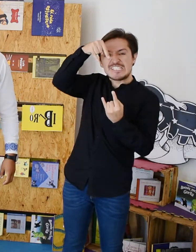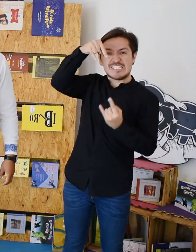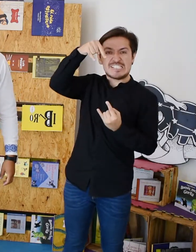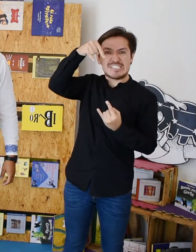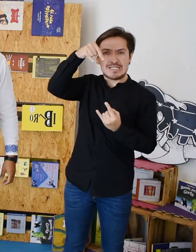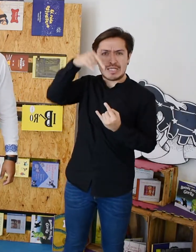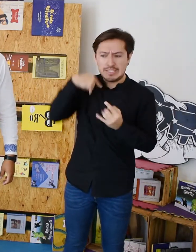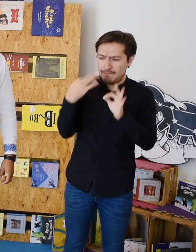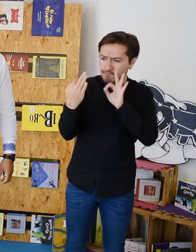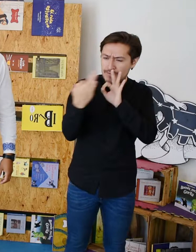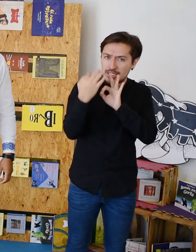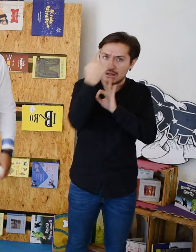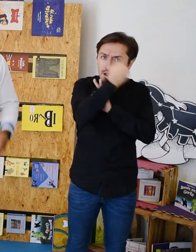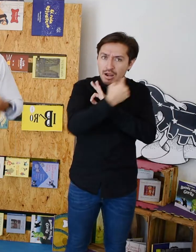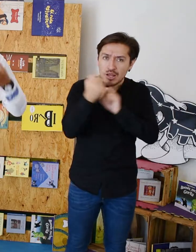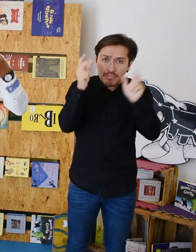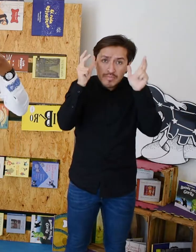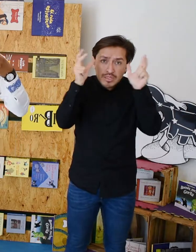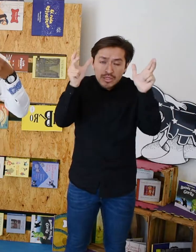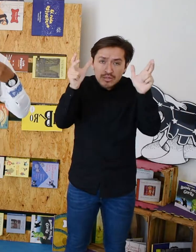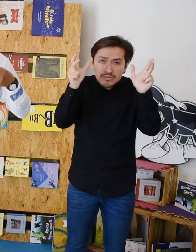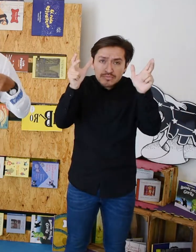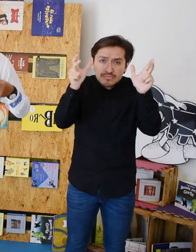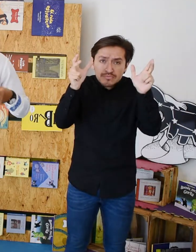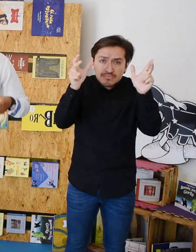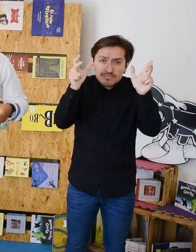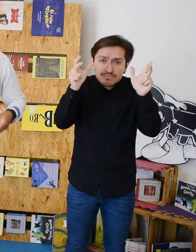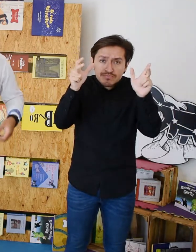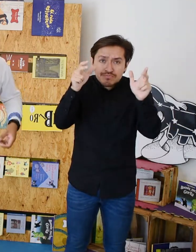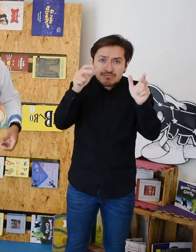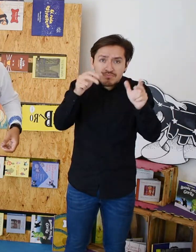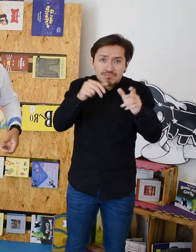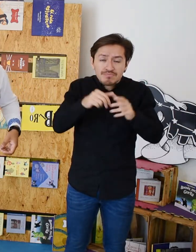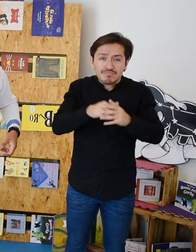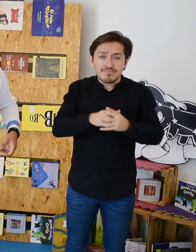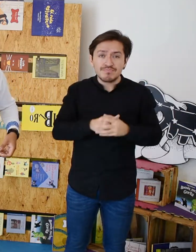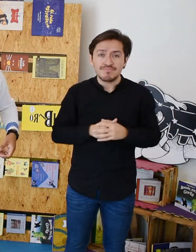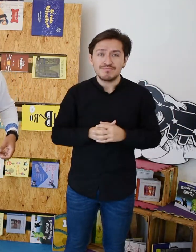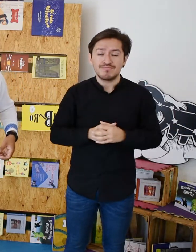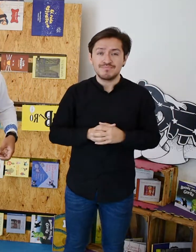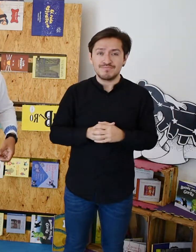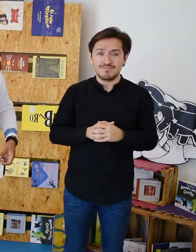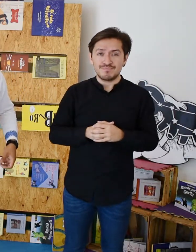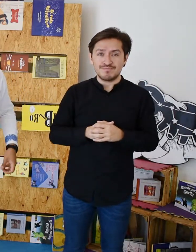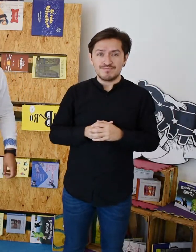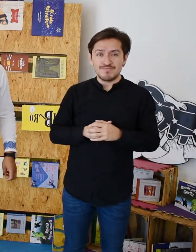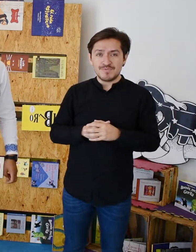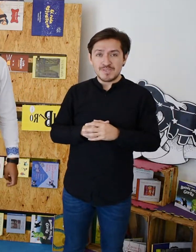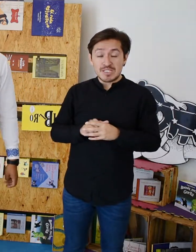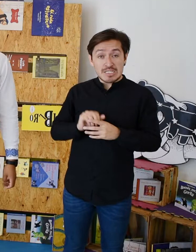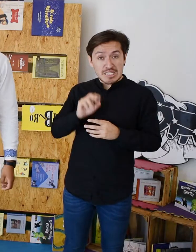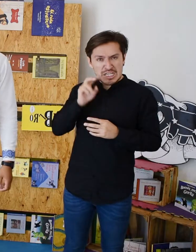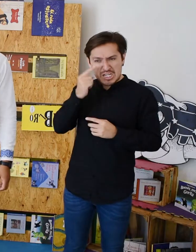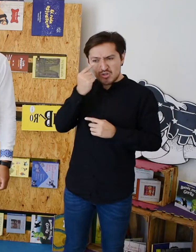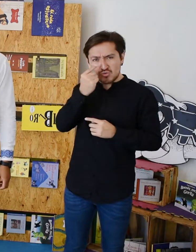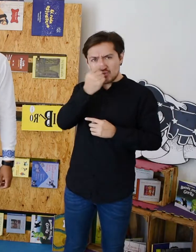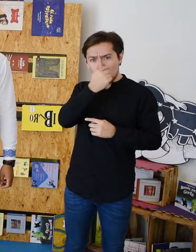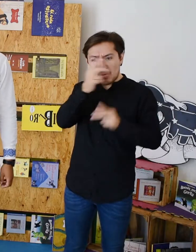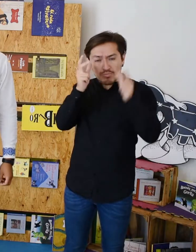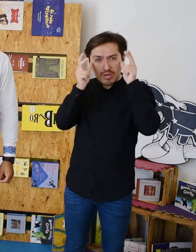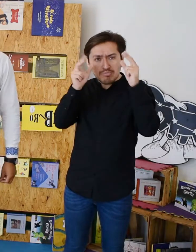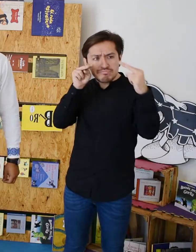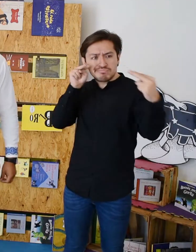rostro del venado, enseñó sus colmillos y clavó la mirada en los ojos del